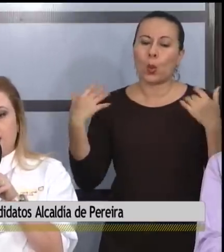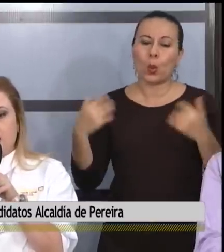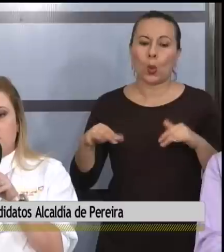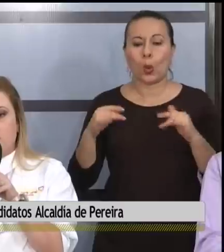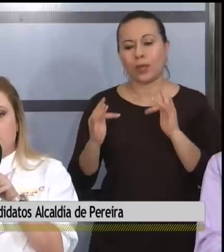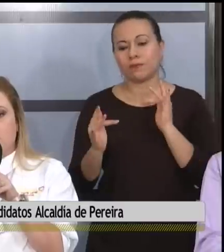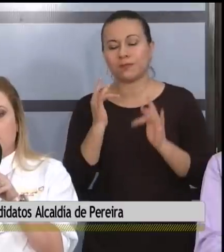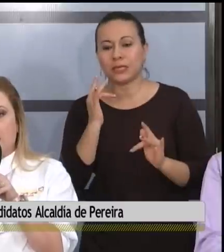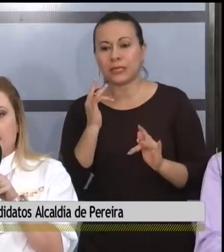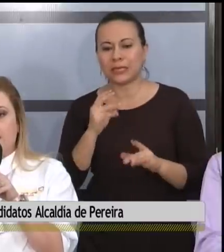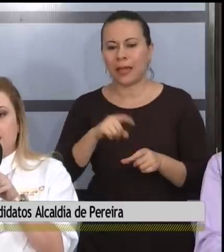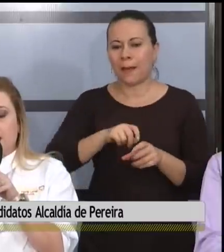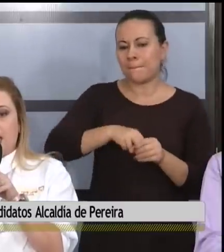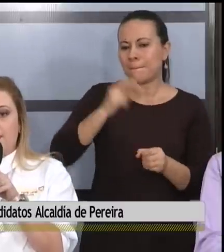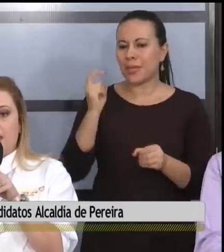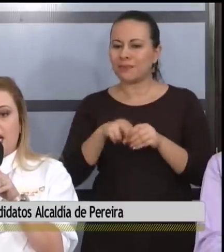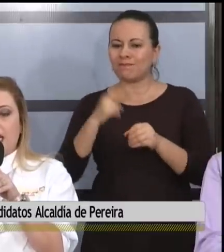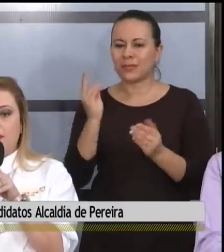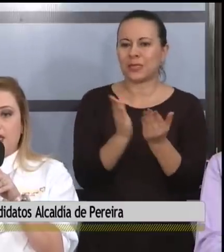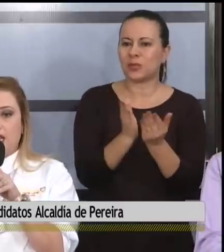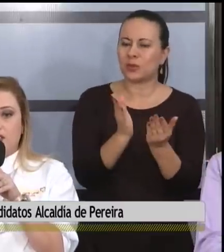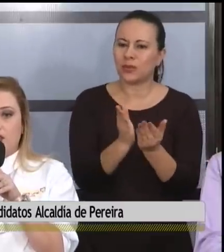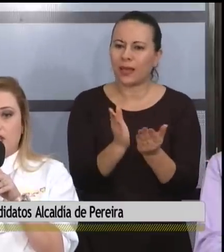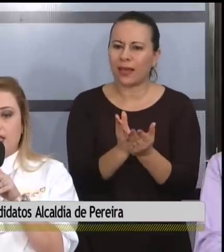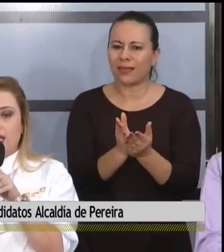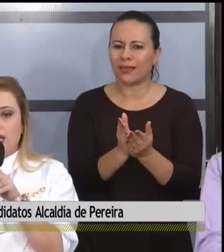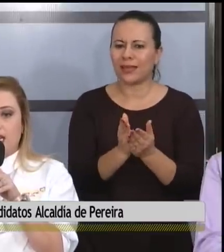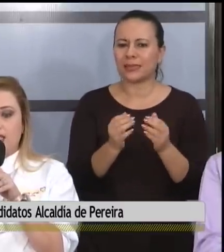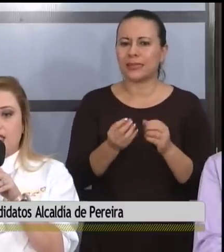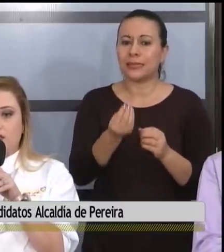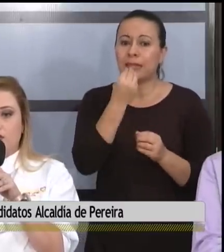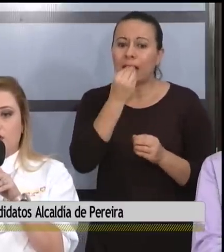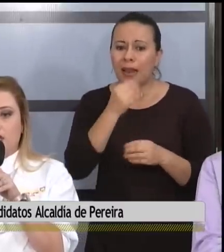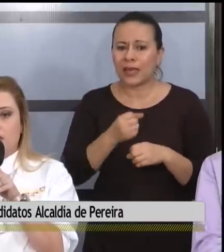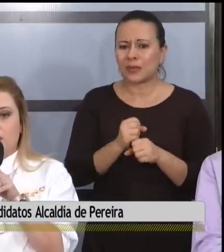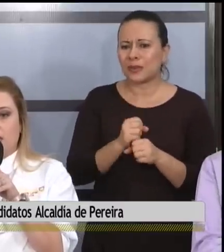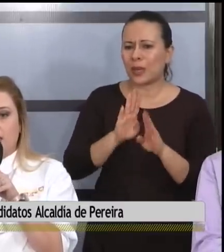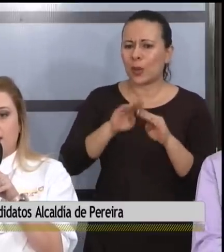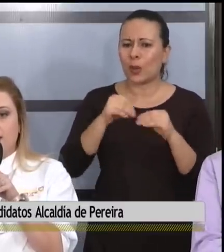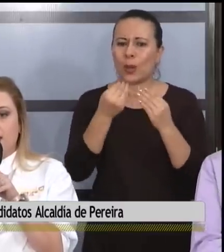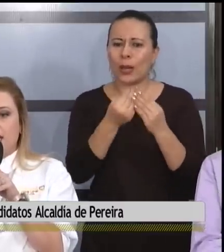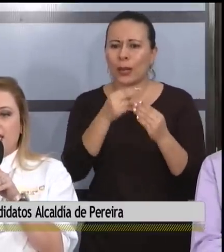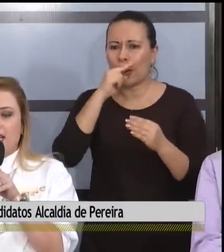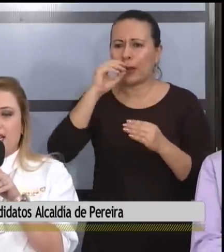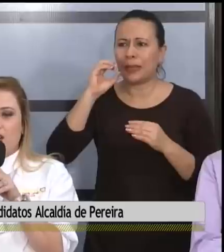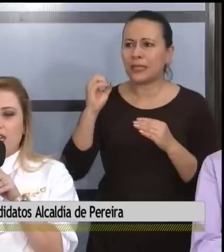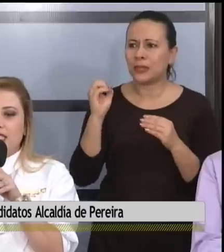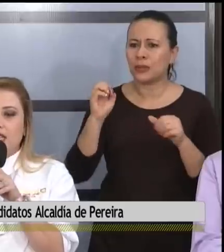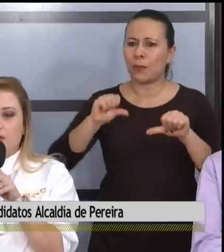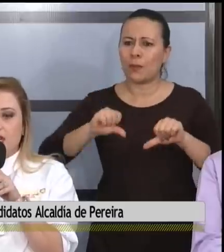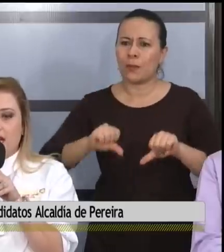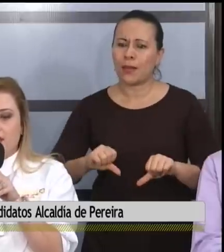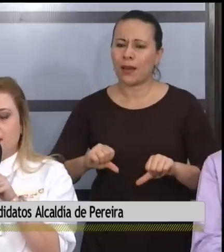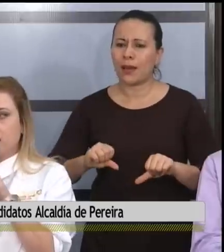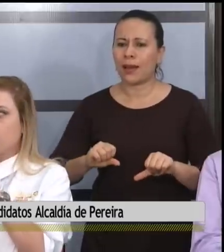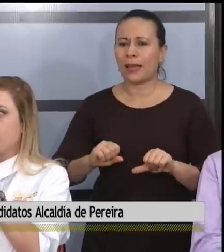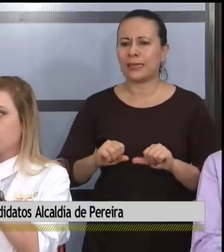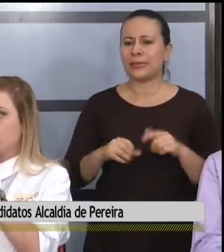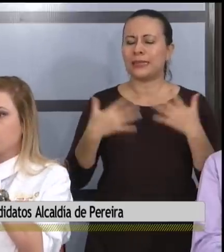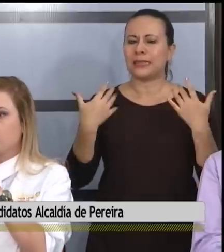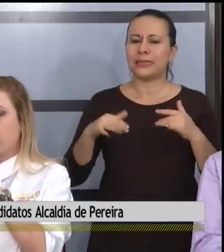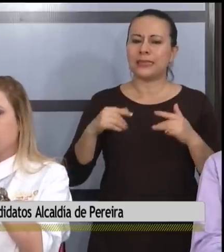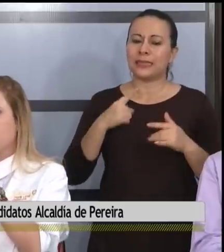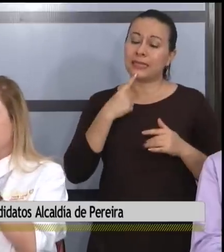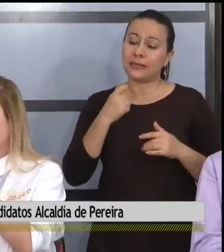la deserción escolar, la mala alimentación que tienen las instituciones educativas, y sería una lista muy grande en